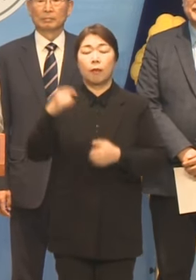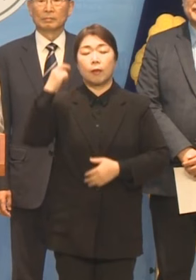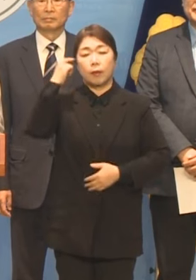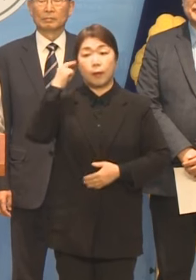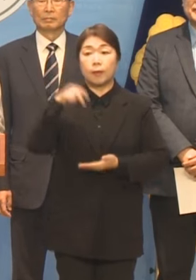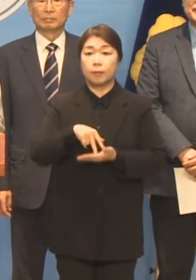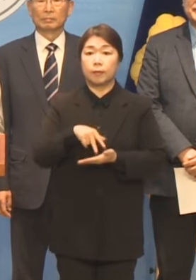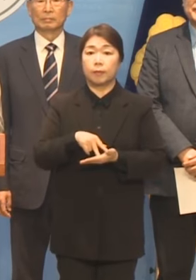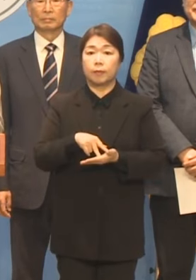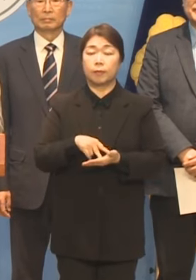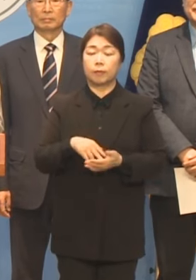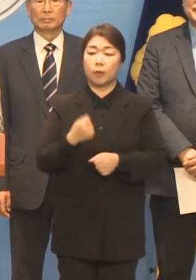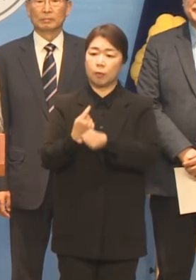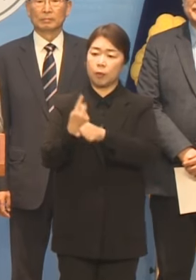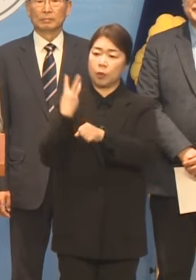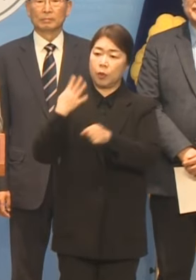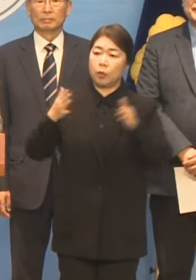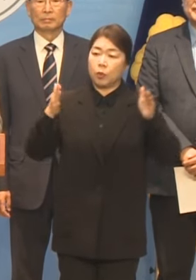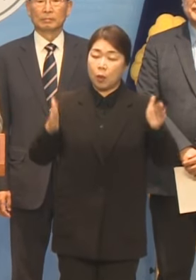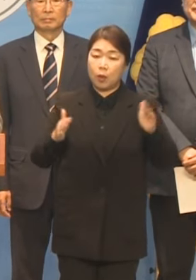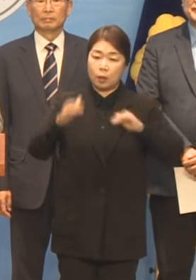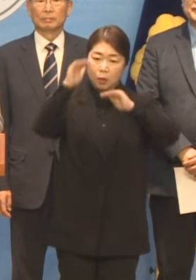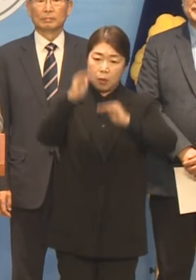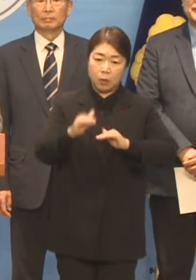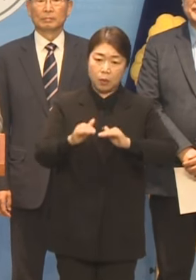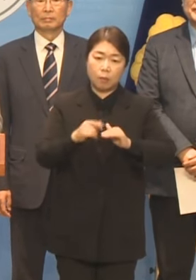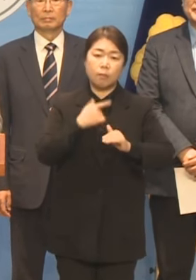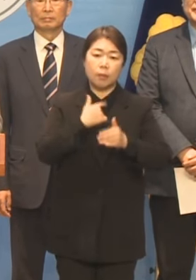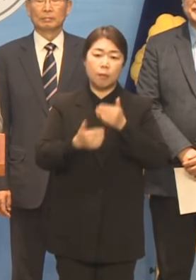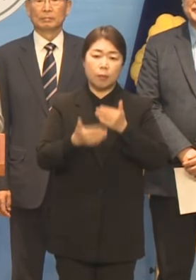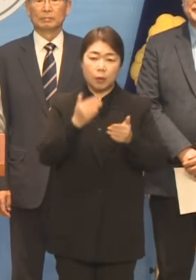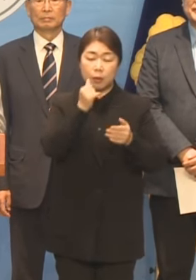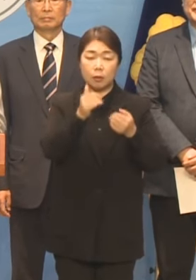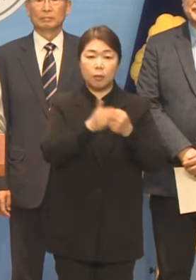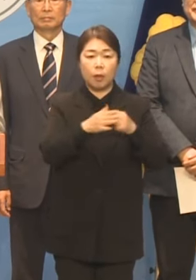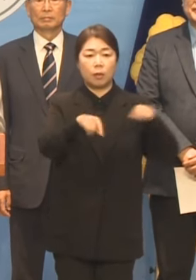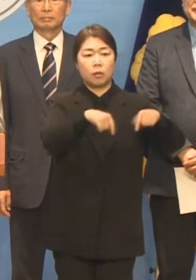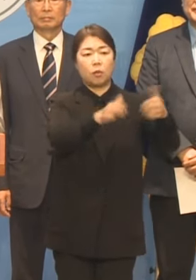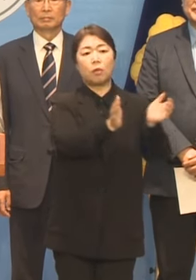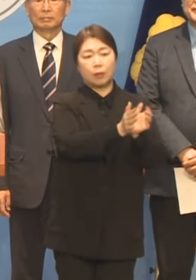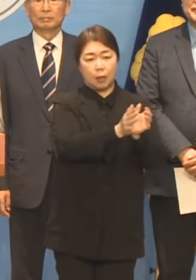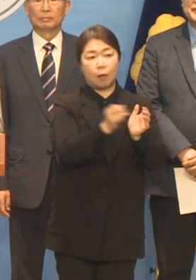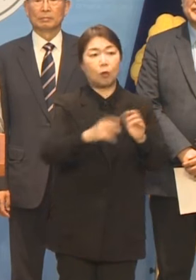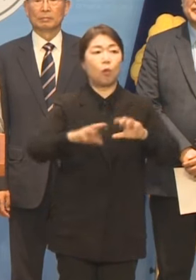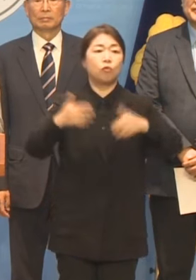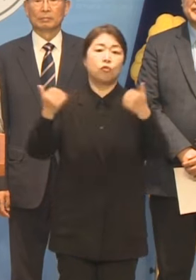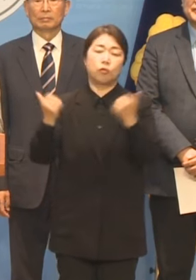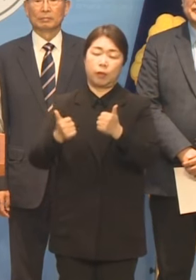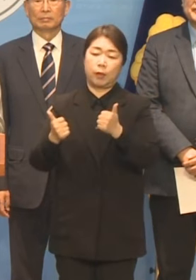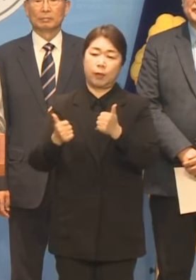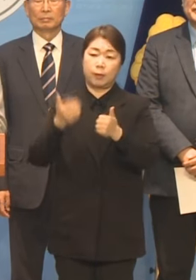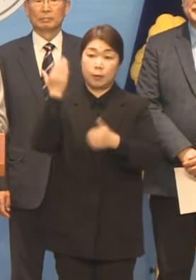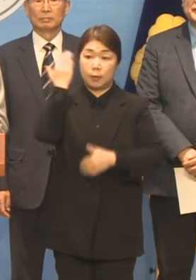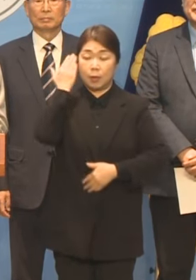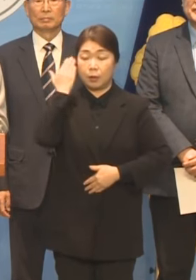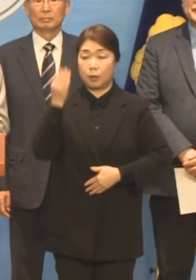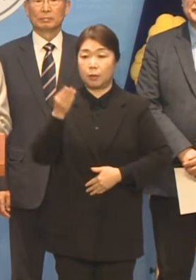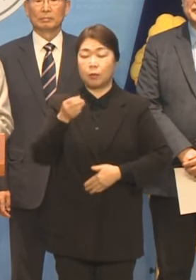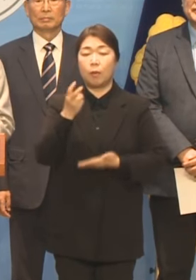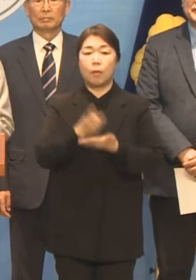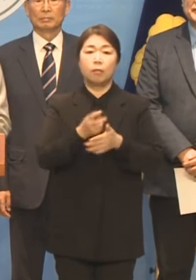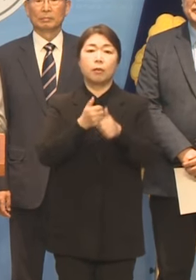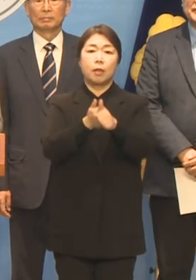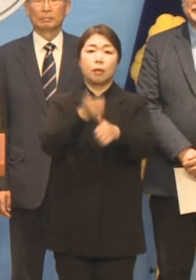저는이 몇 년 동안에이 과정을 겪으면서 정당과 국회의 상식 그것도 합리적